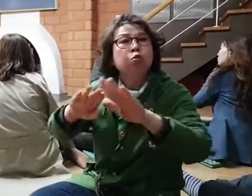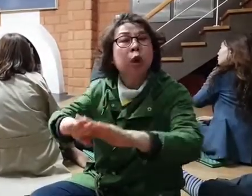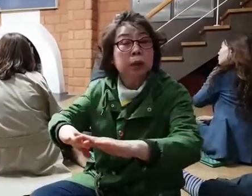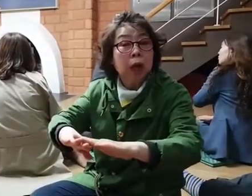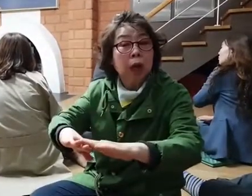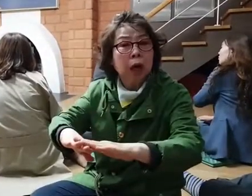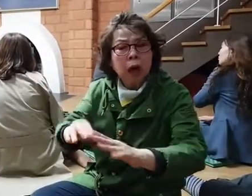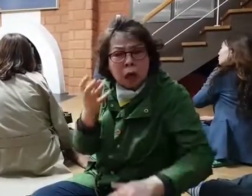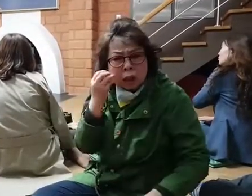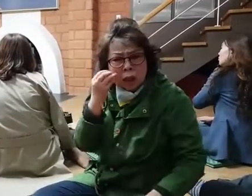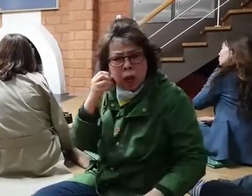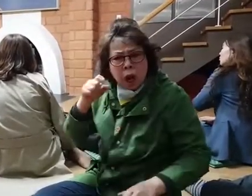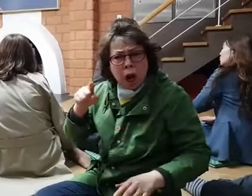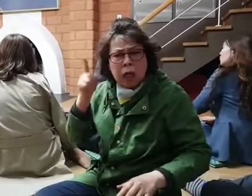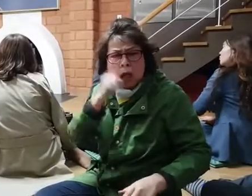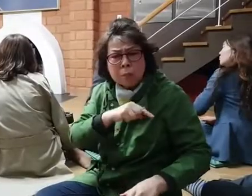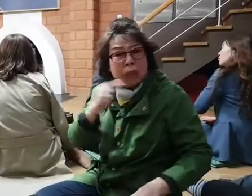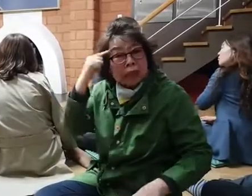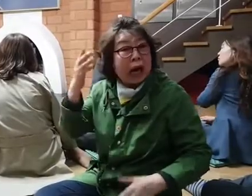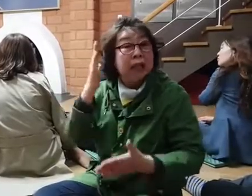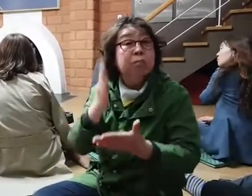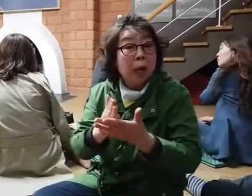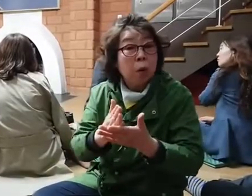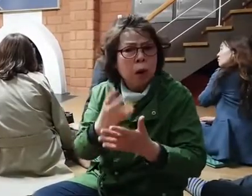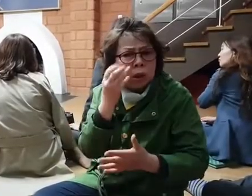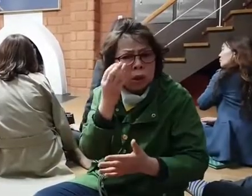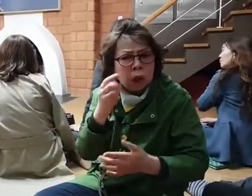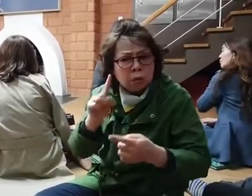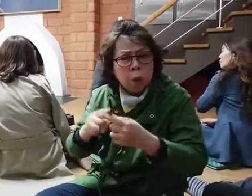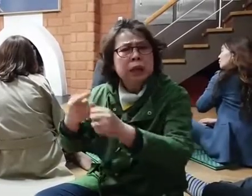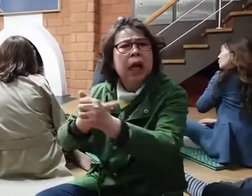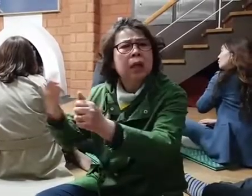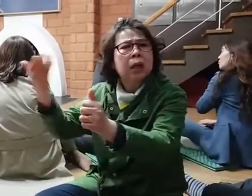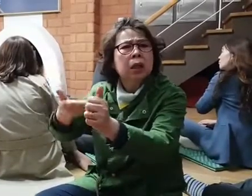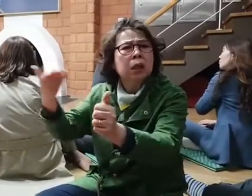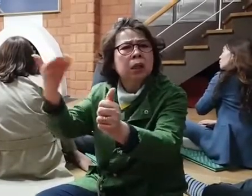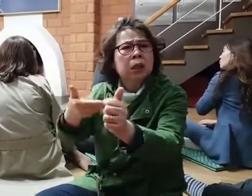거예요. 이상한 거를 이상한 나쁘다고 보지 말고 그것도 지금 자연이 해놓은 거예요.